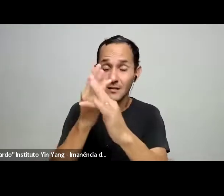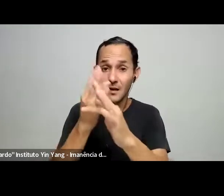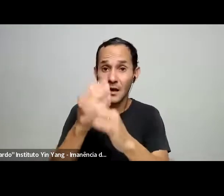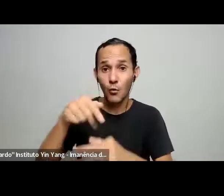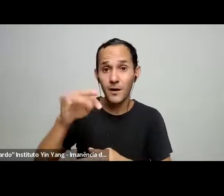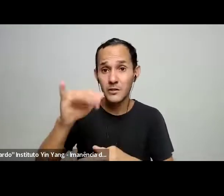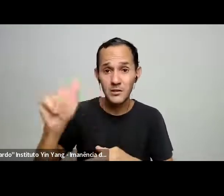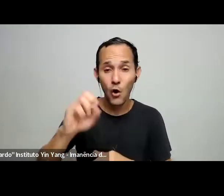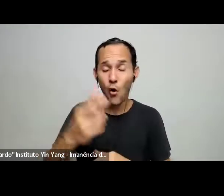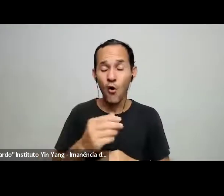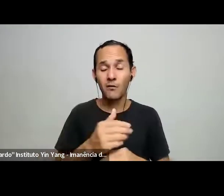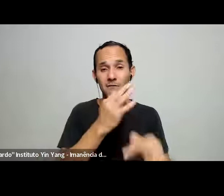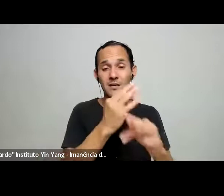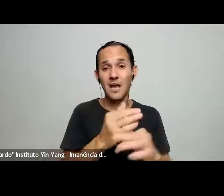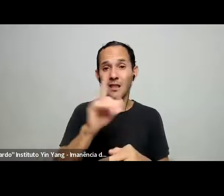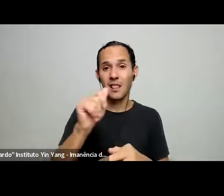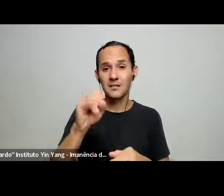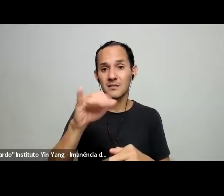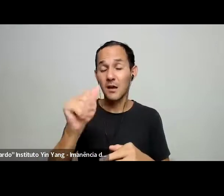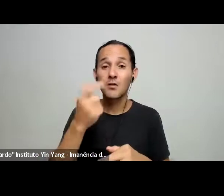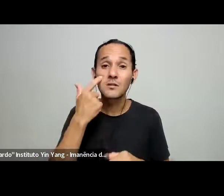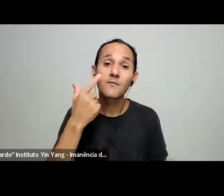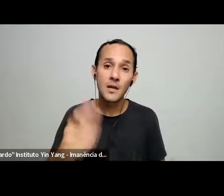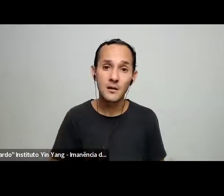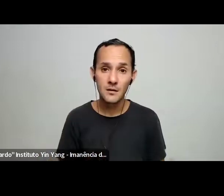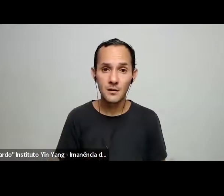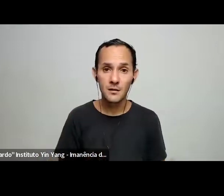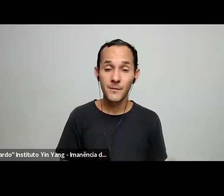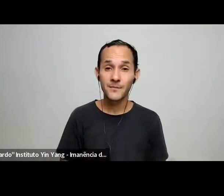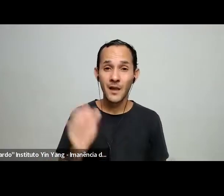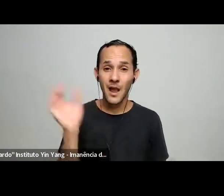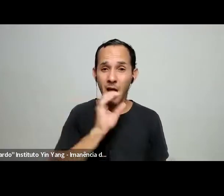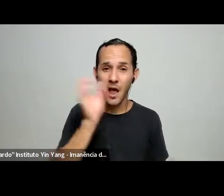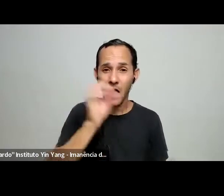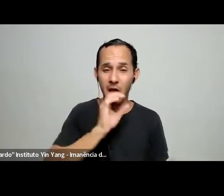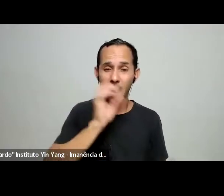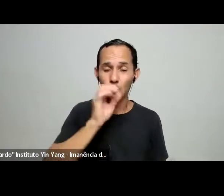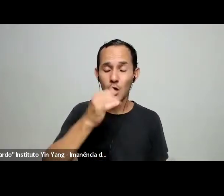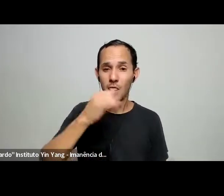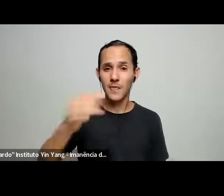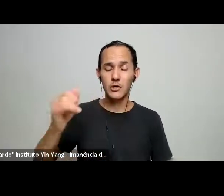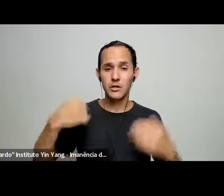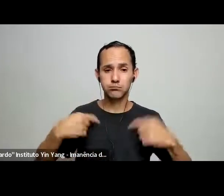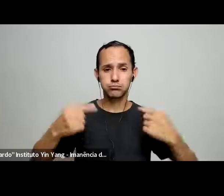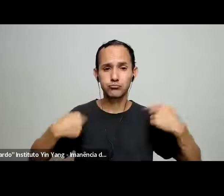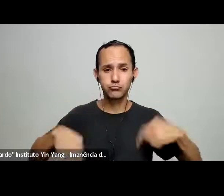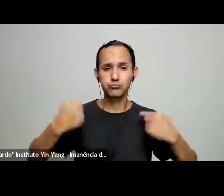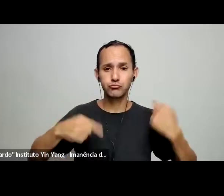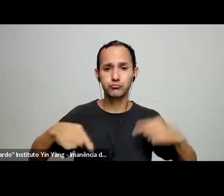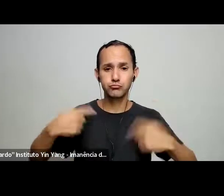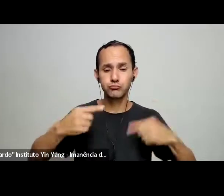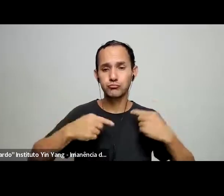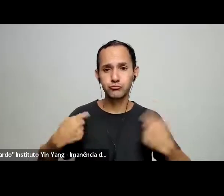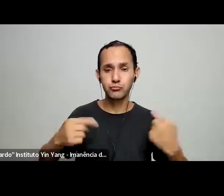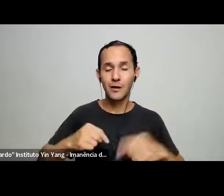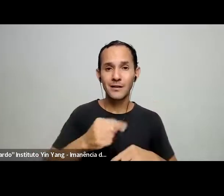da física clássica, o que a gente percebe? A velocidade dos sinais de energia eletromagnética é de cerca de